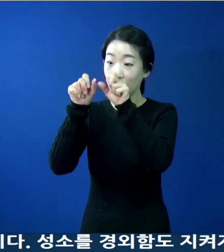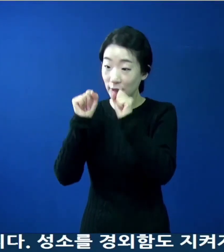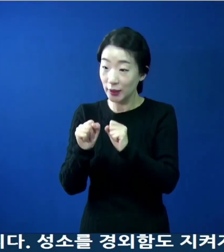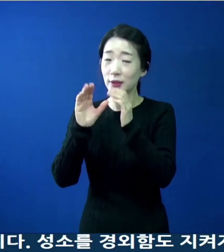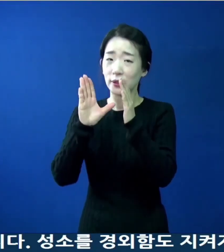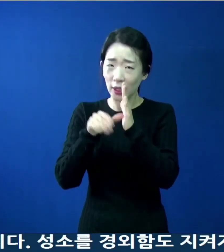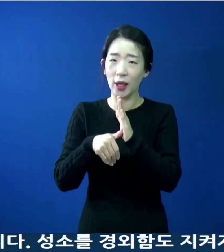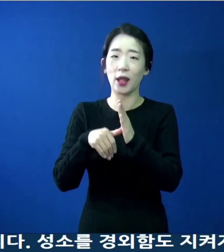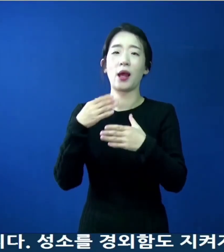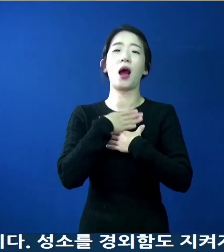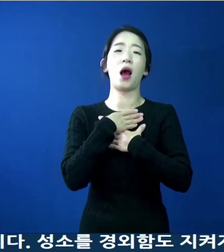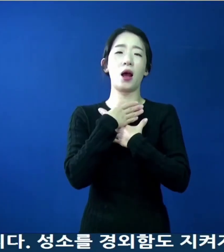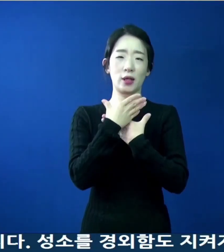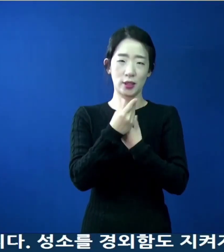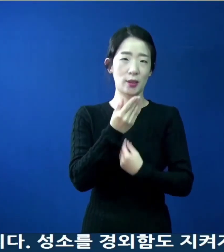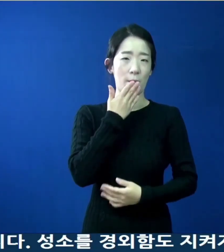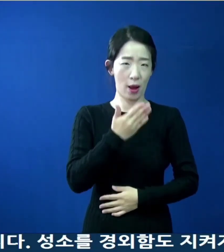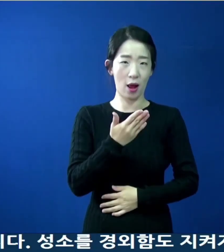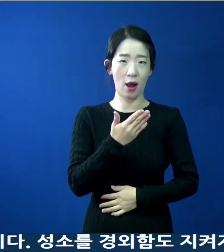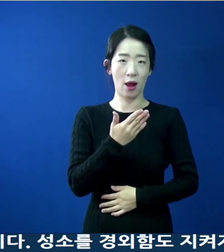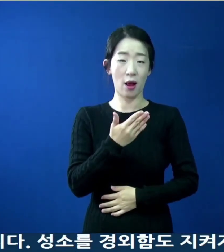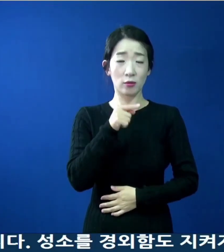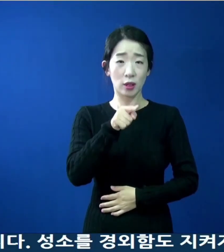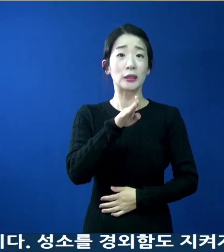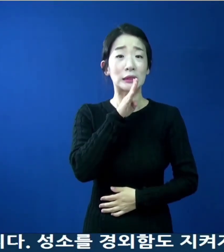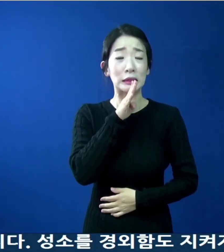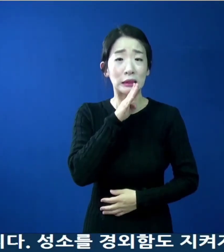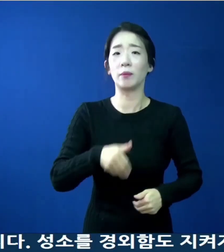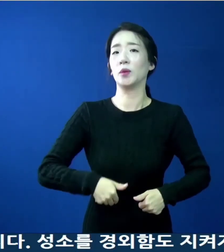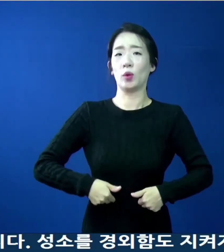사랑하는 여러분, 이걸 진짜 하셔야 됩니다.